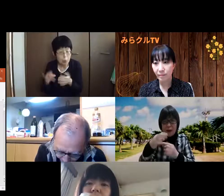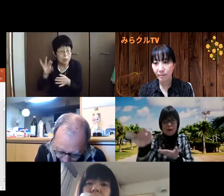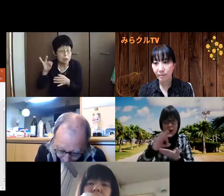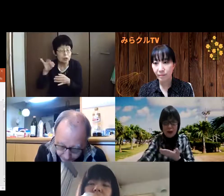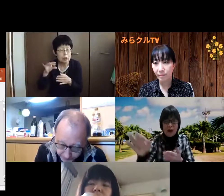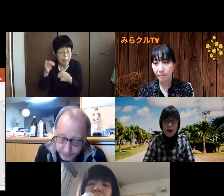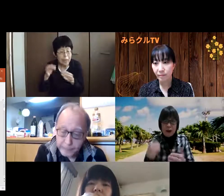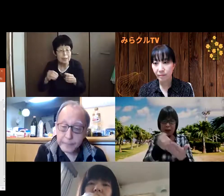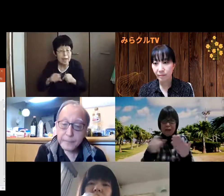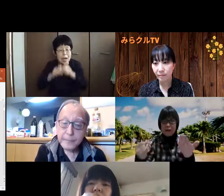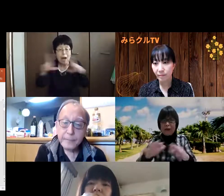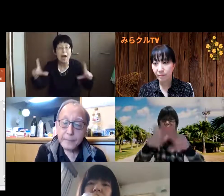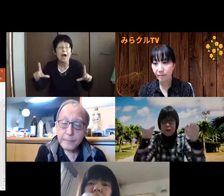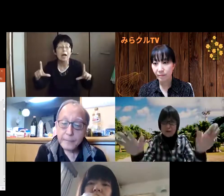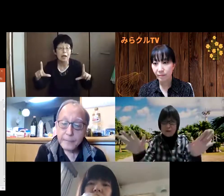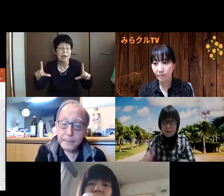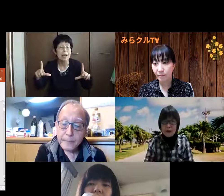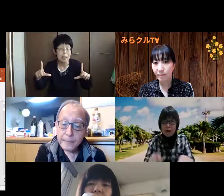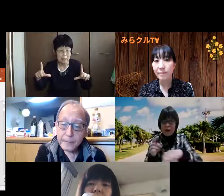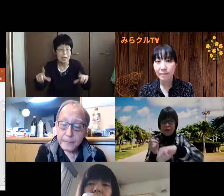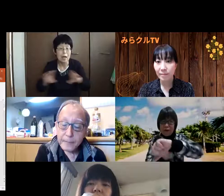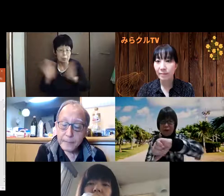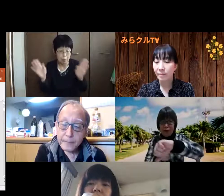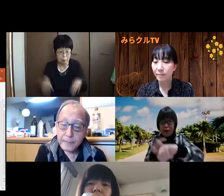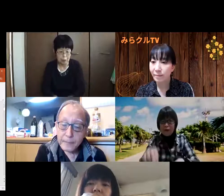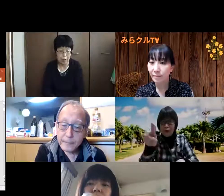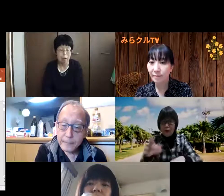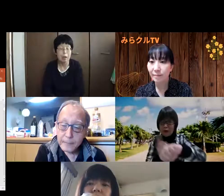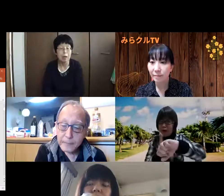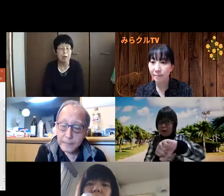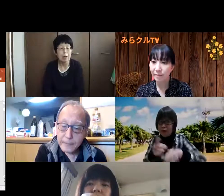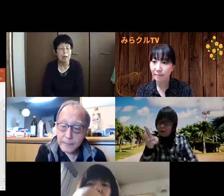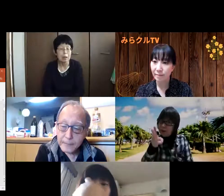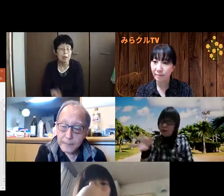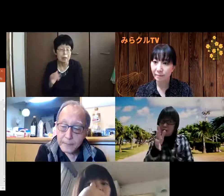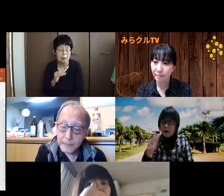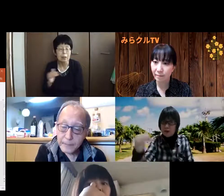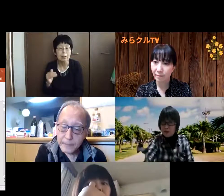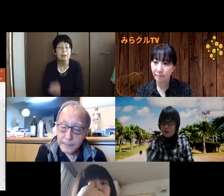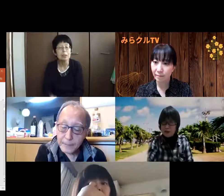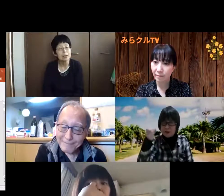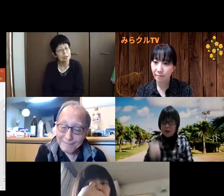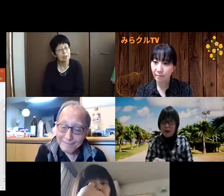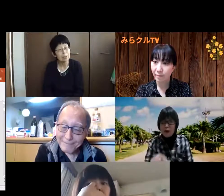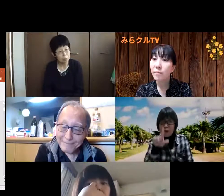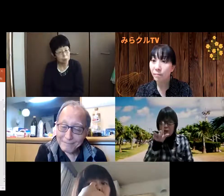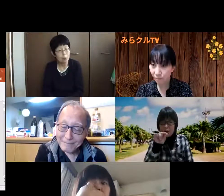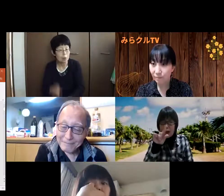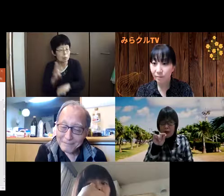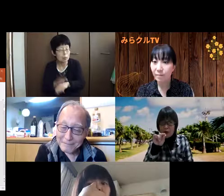出して書き始める。囲碁の記録は3段ぐらい強いです。ツイッターの